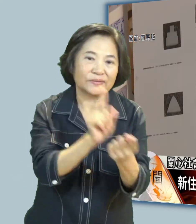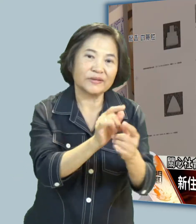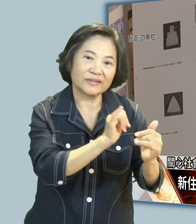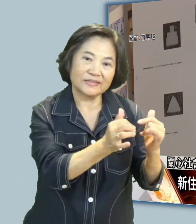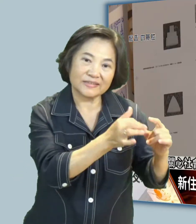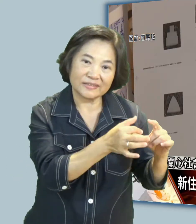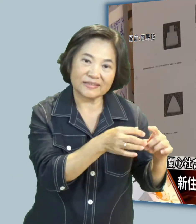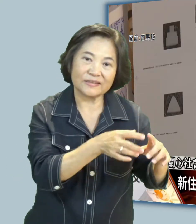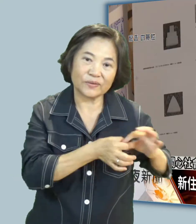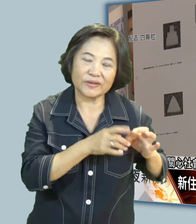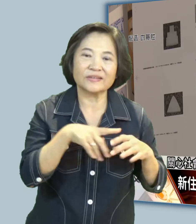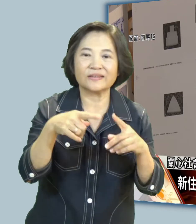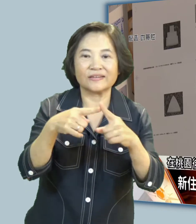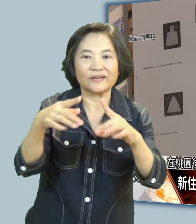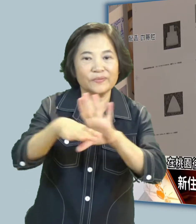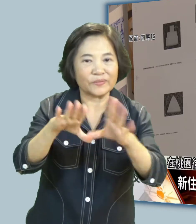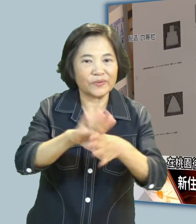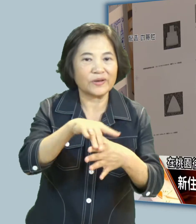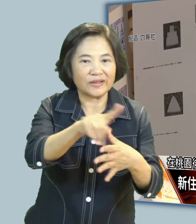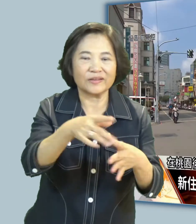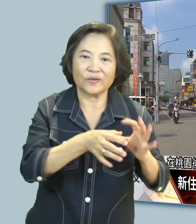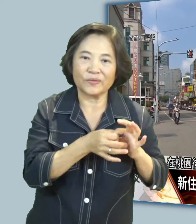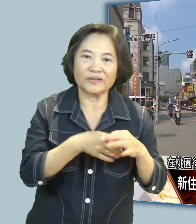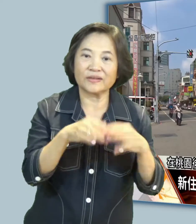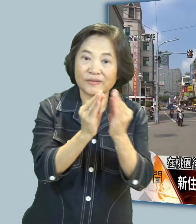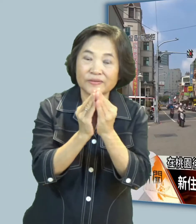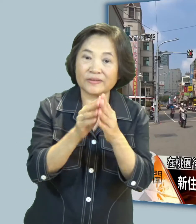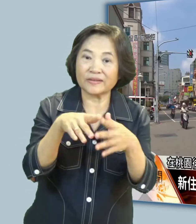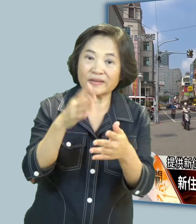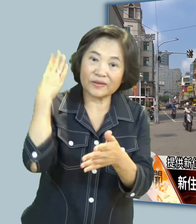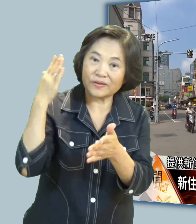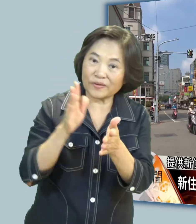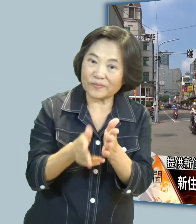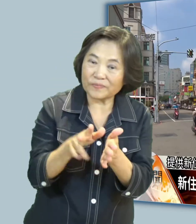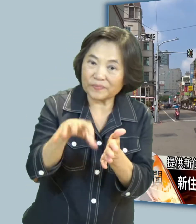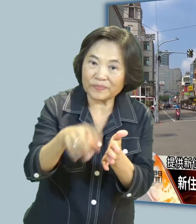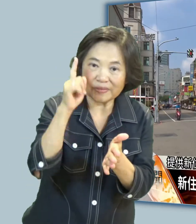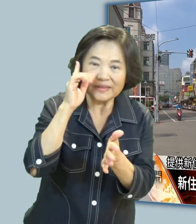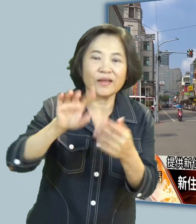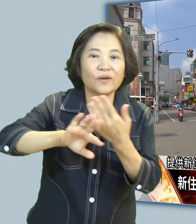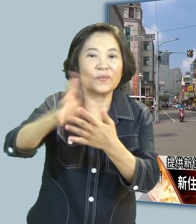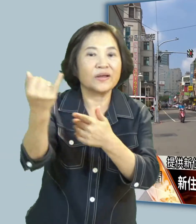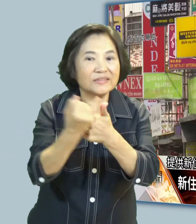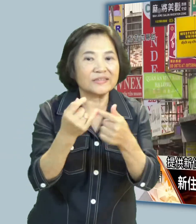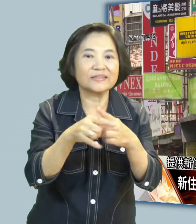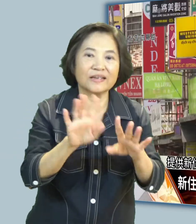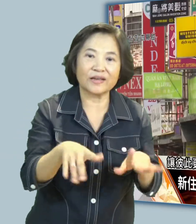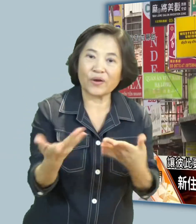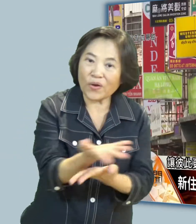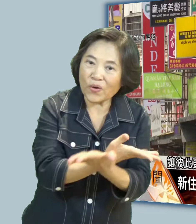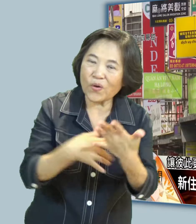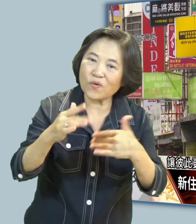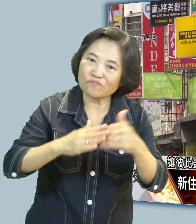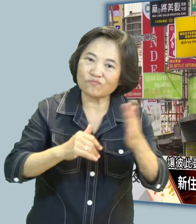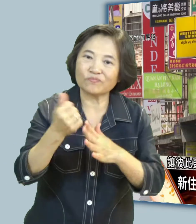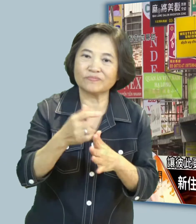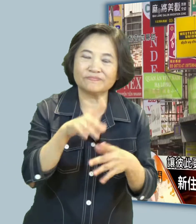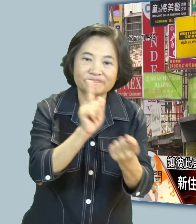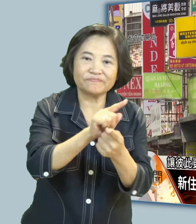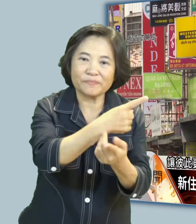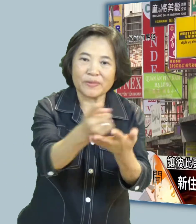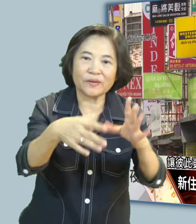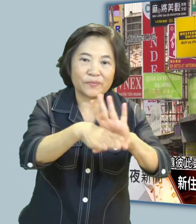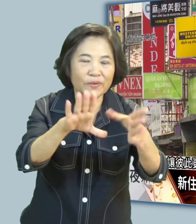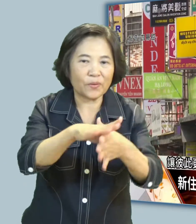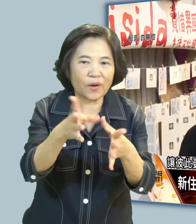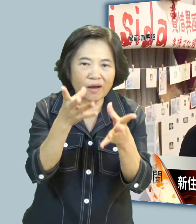同菜厅人文。地头也好赞，微信出名开的东南亚书店，提供新出名同当地民众交流，而相互很快了解各